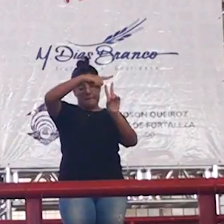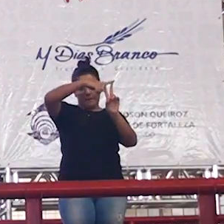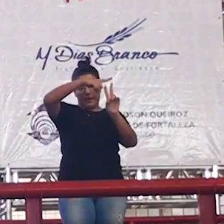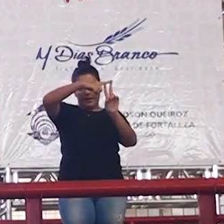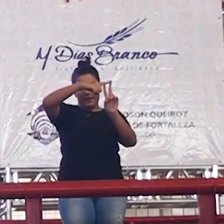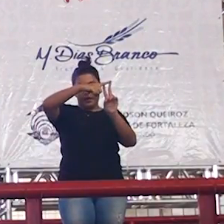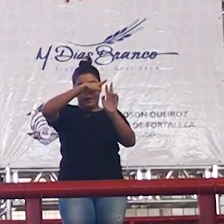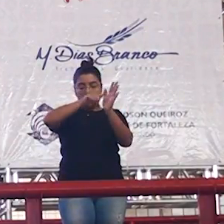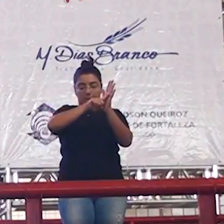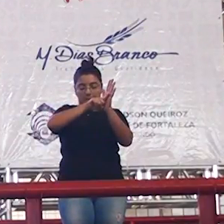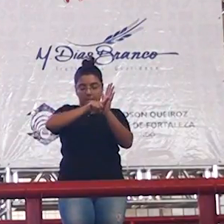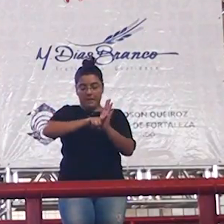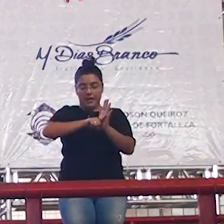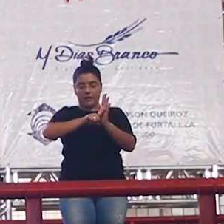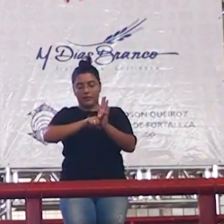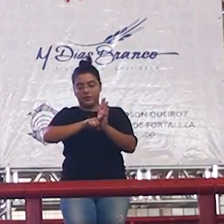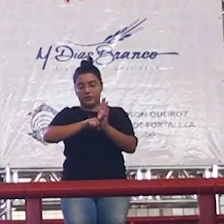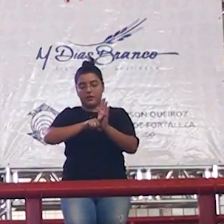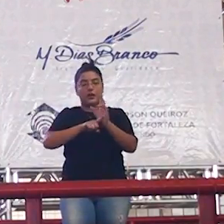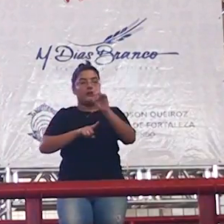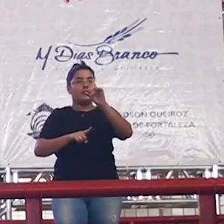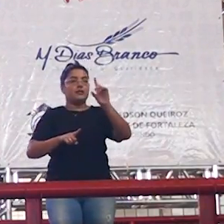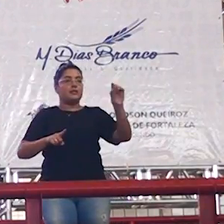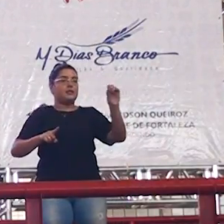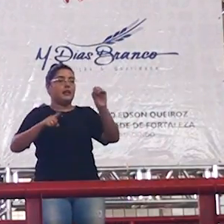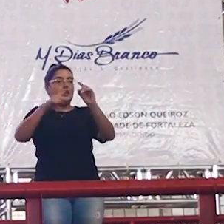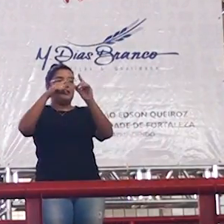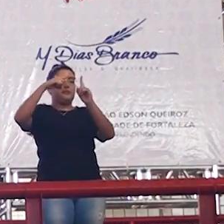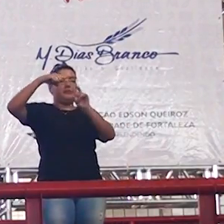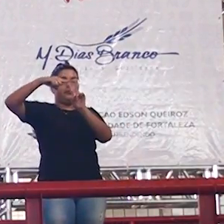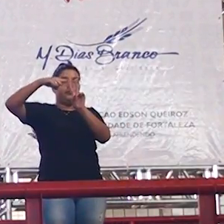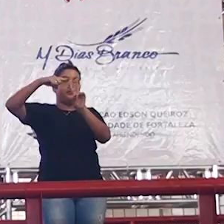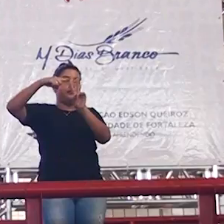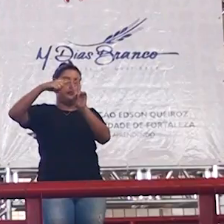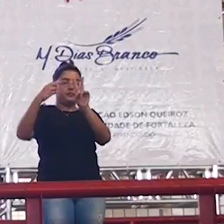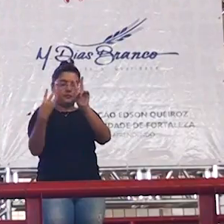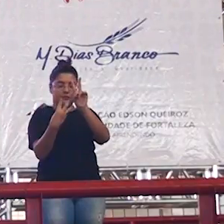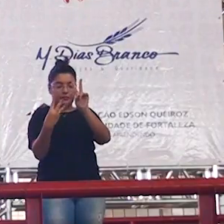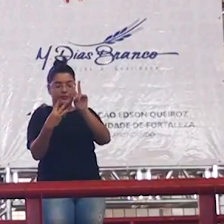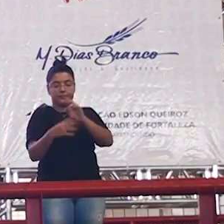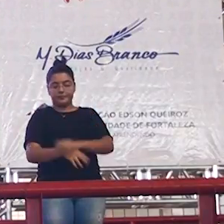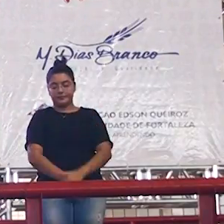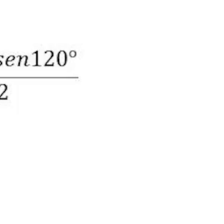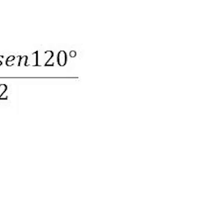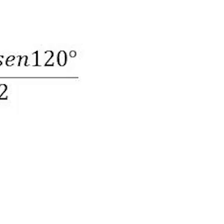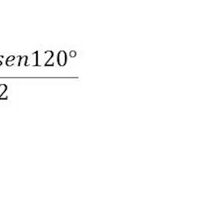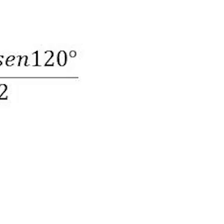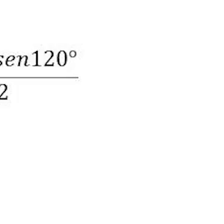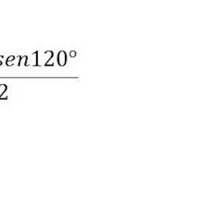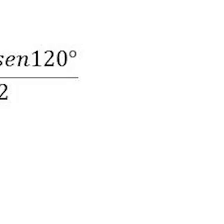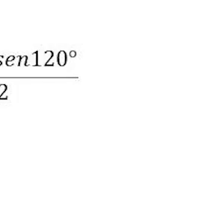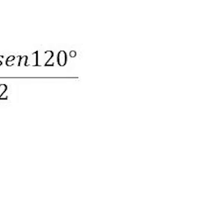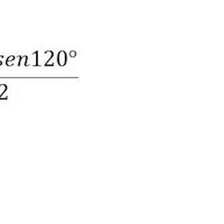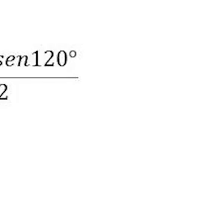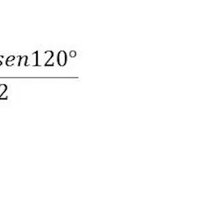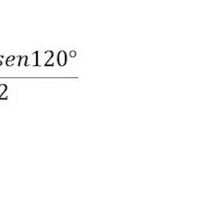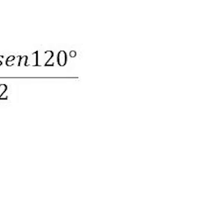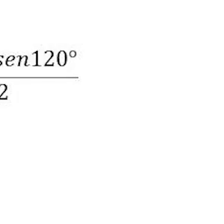4. E aqui, o que é que eu faço? Coloco o 100 em evidência, que é transformado na